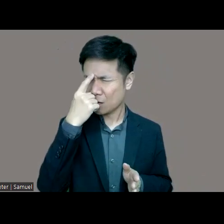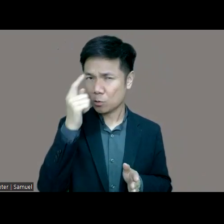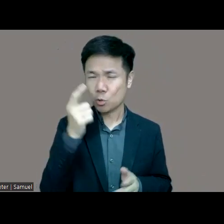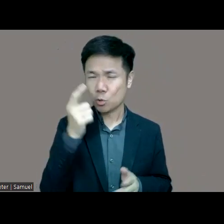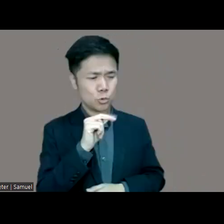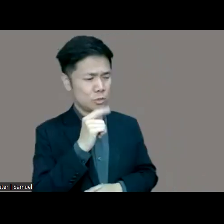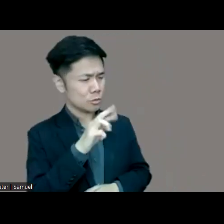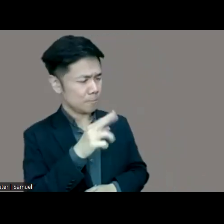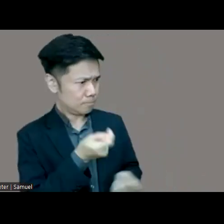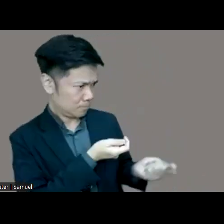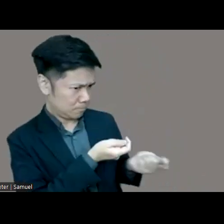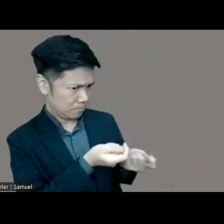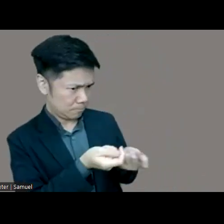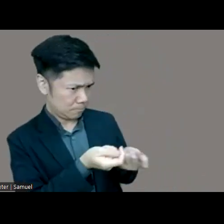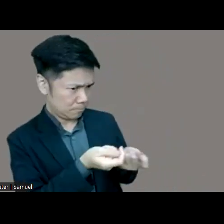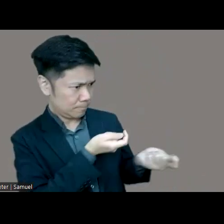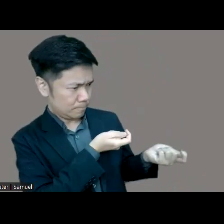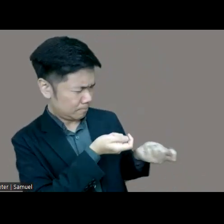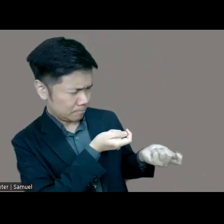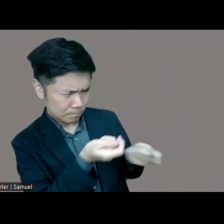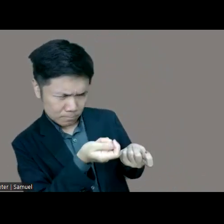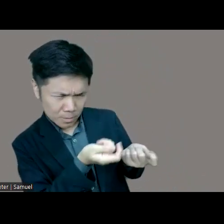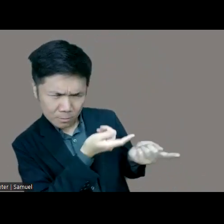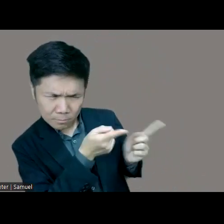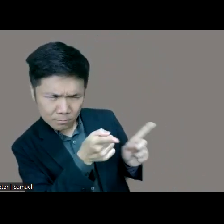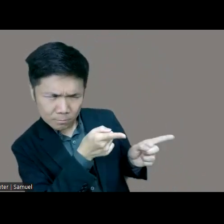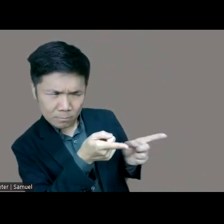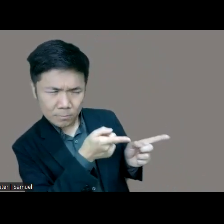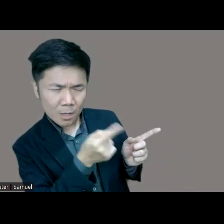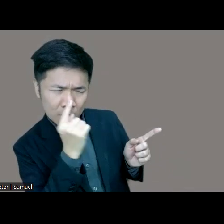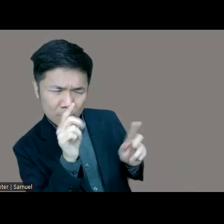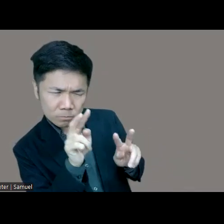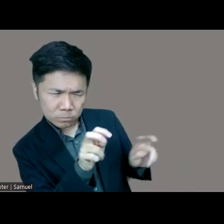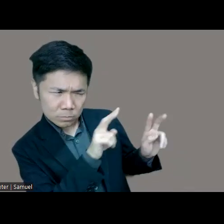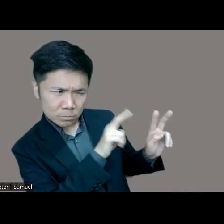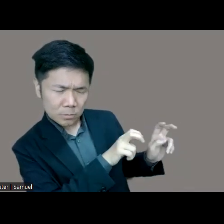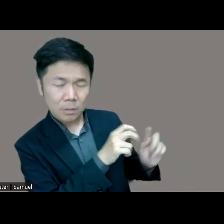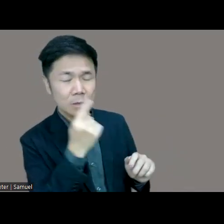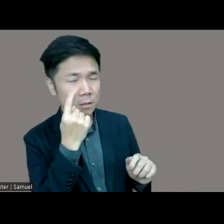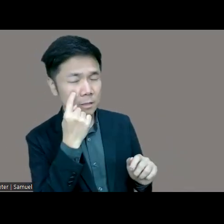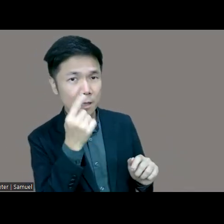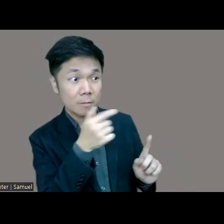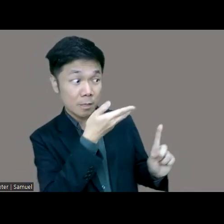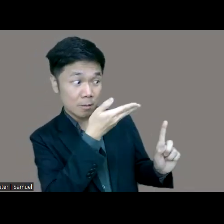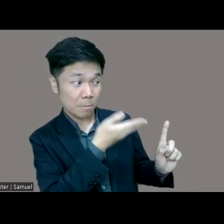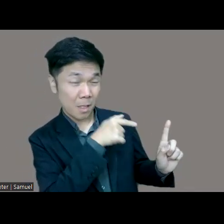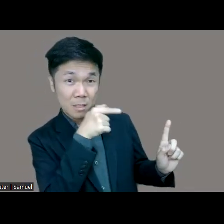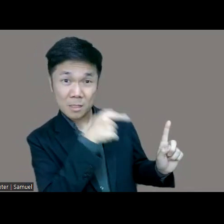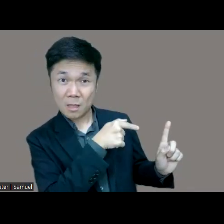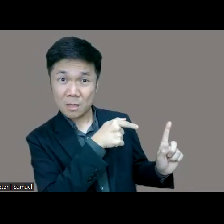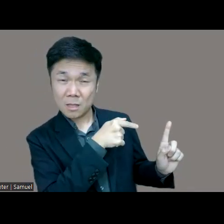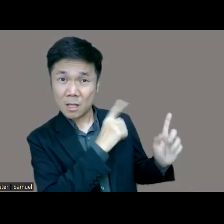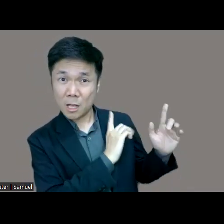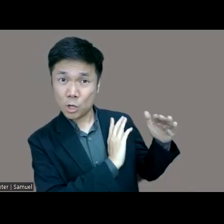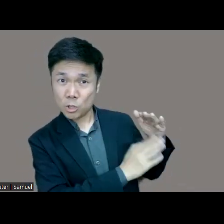demande, je m'excuse si répétitif, elle devrait avoir un processus pour s'assurer que